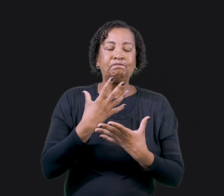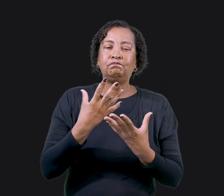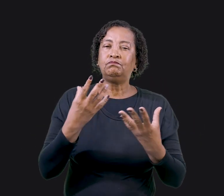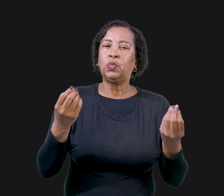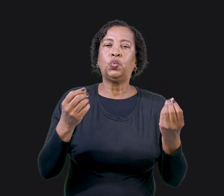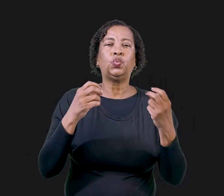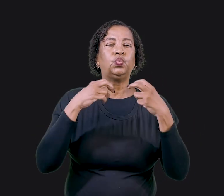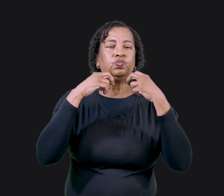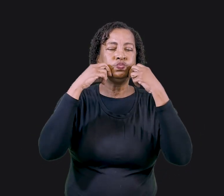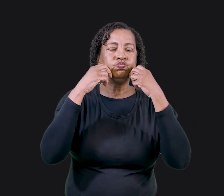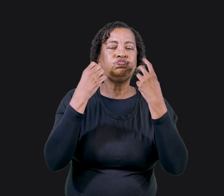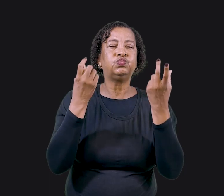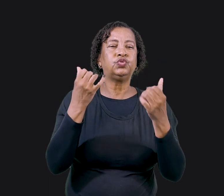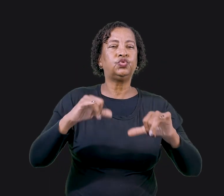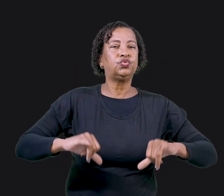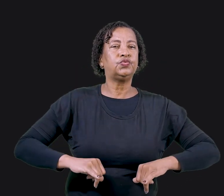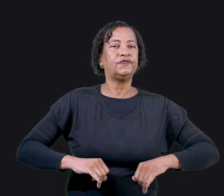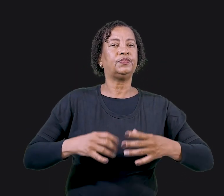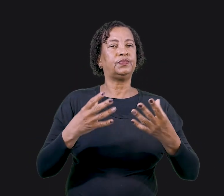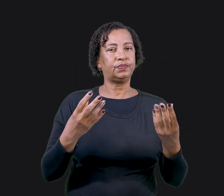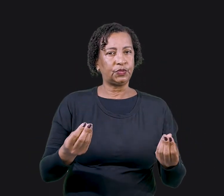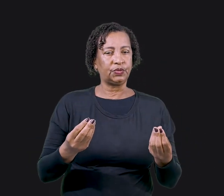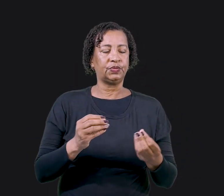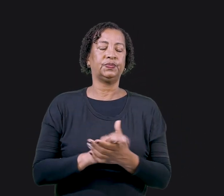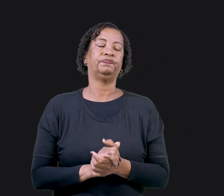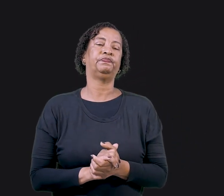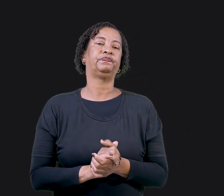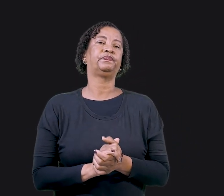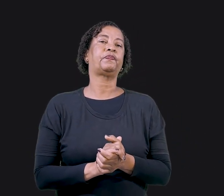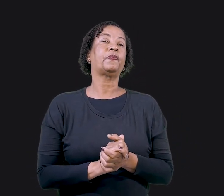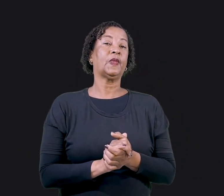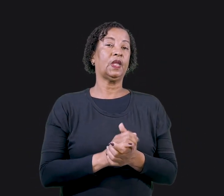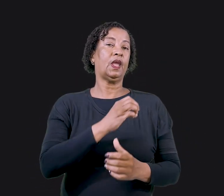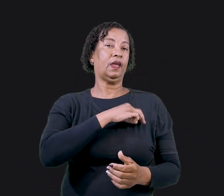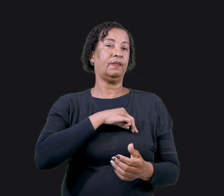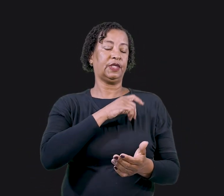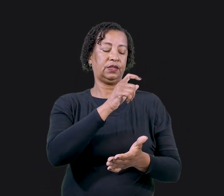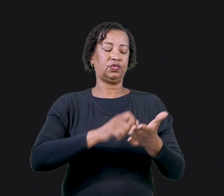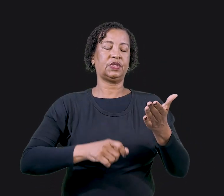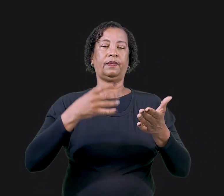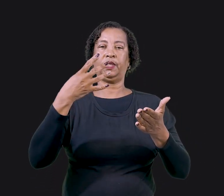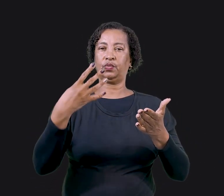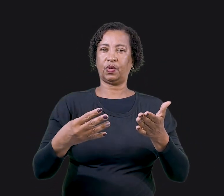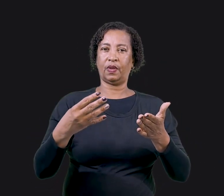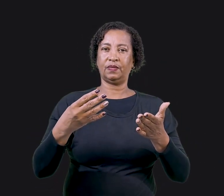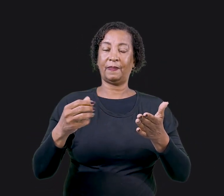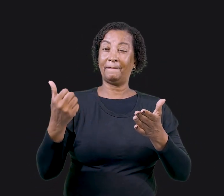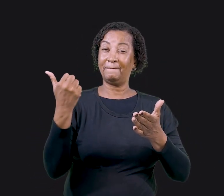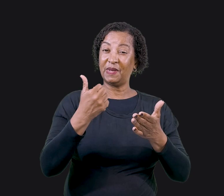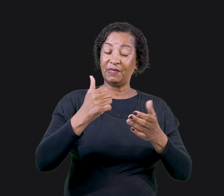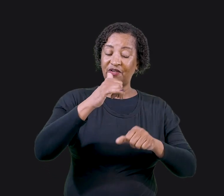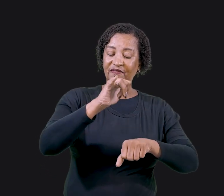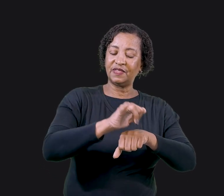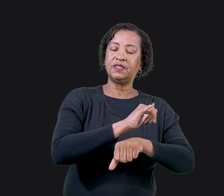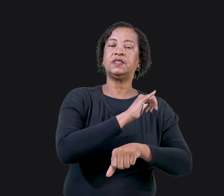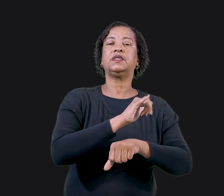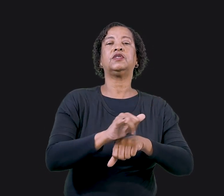seus problemas. Em Mateus 4, é a primeira vez que essa estratégia padrão aparece.